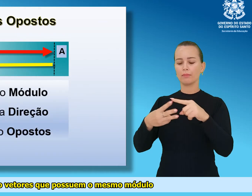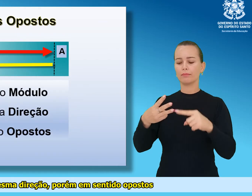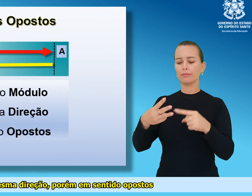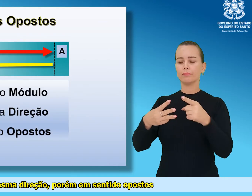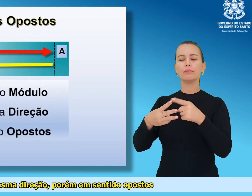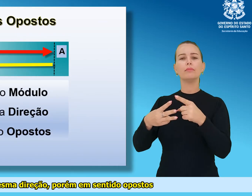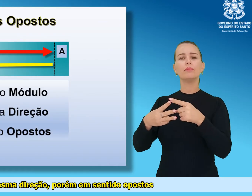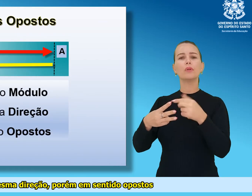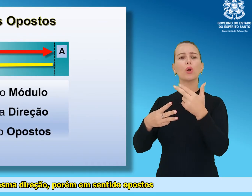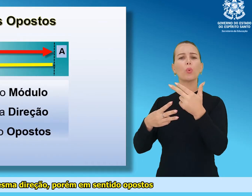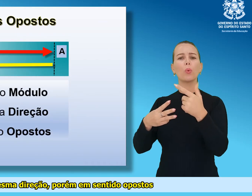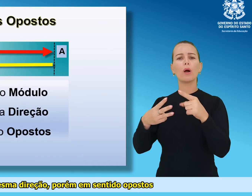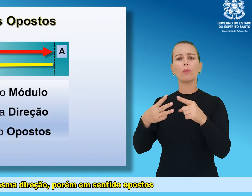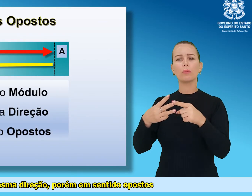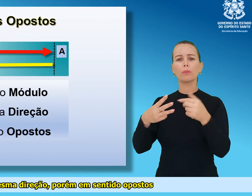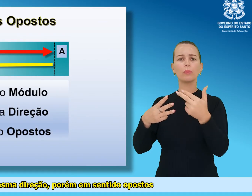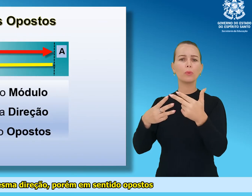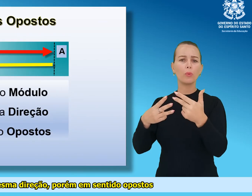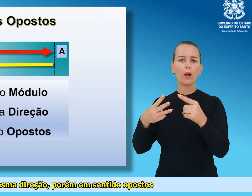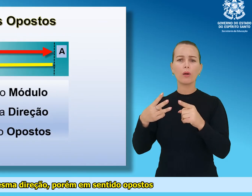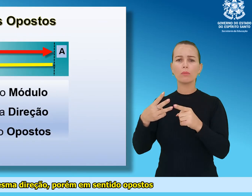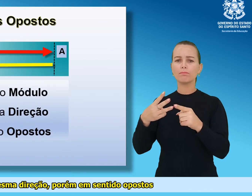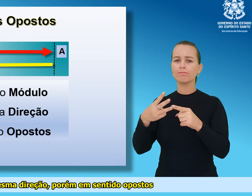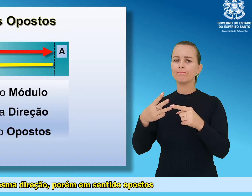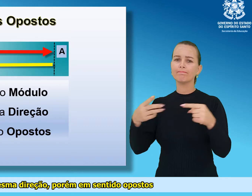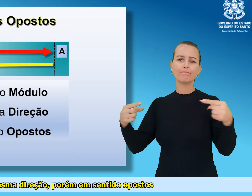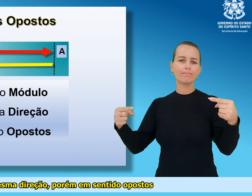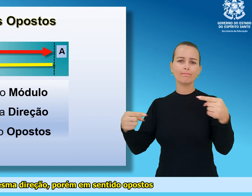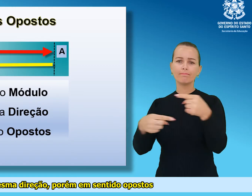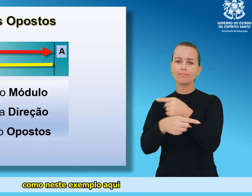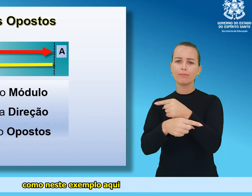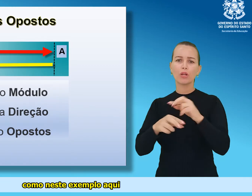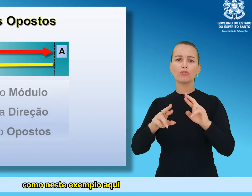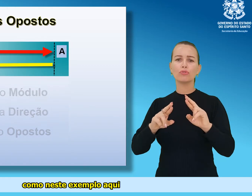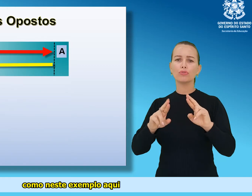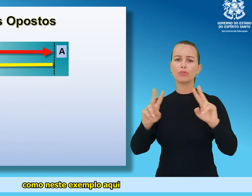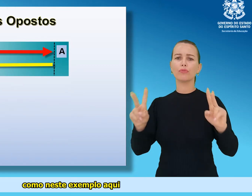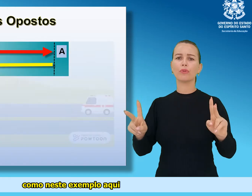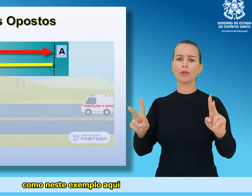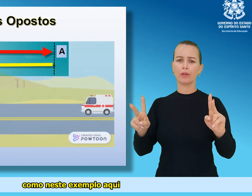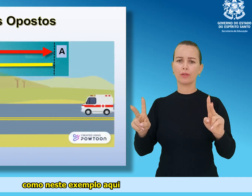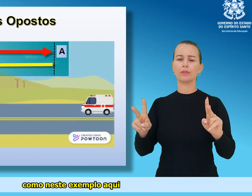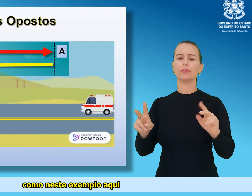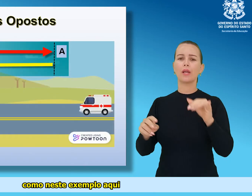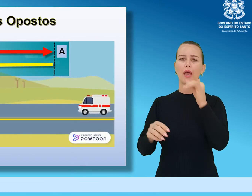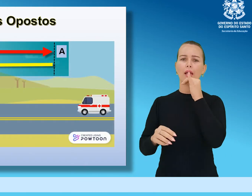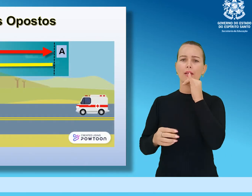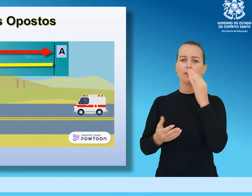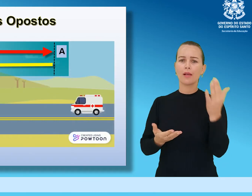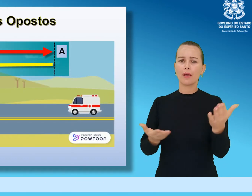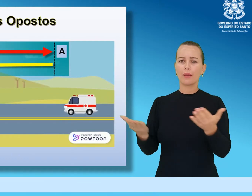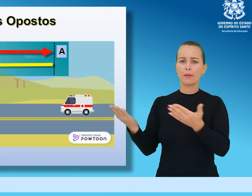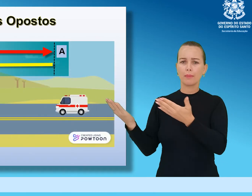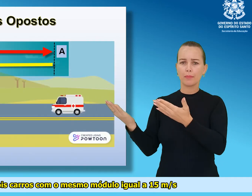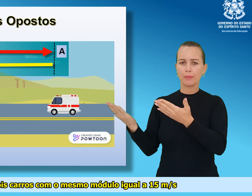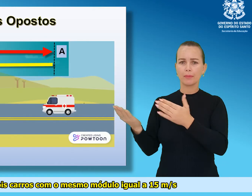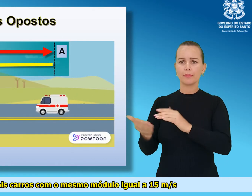módulo, mesma direção, porém em sentido oposto, como neste exemplo aqui.